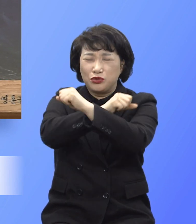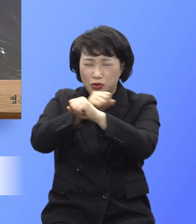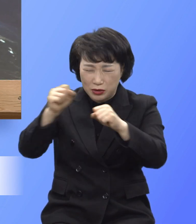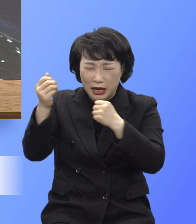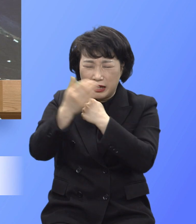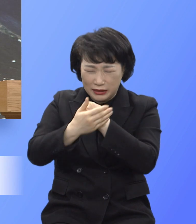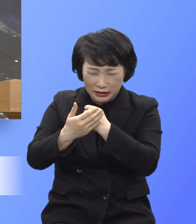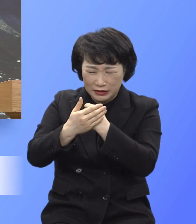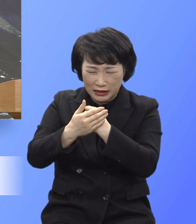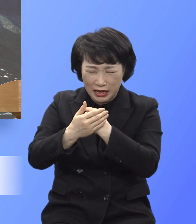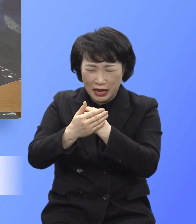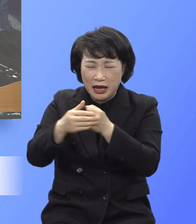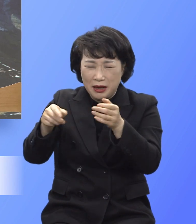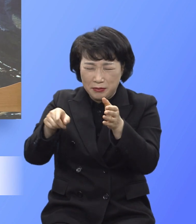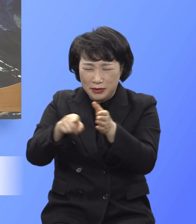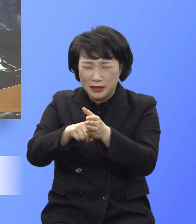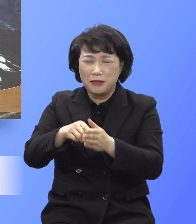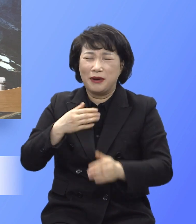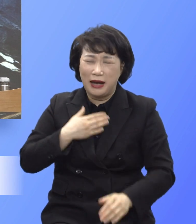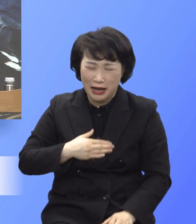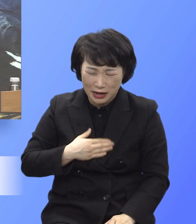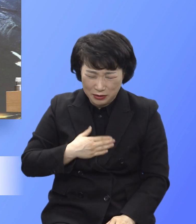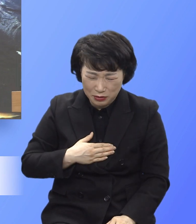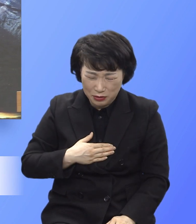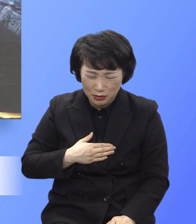구속의 은혜의 믿음을 알고